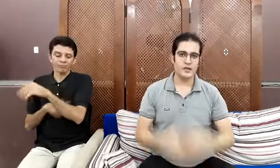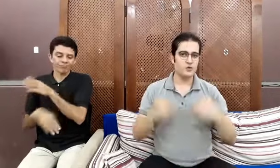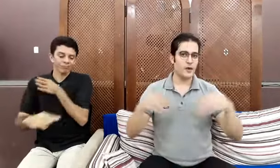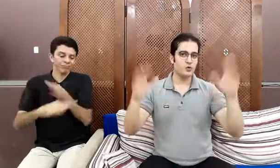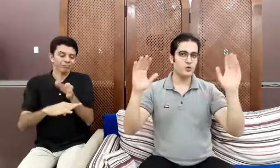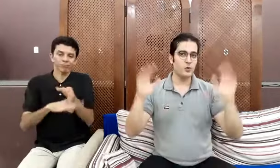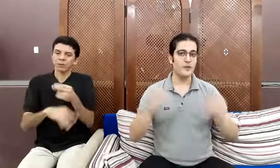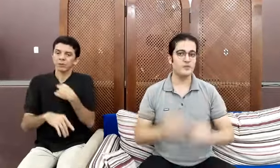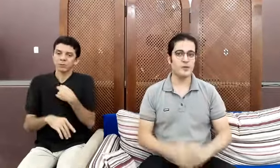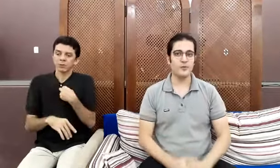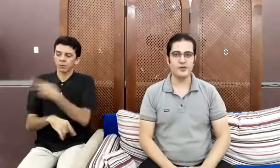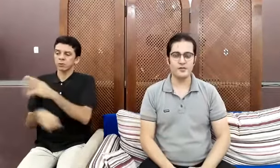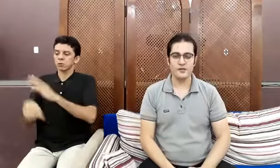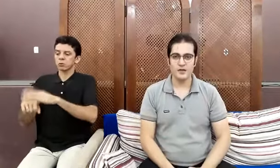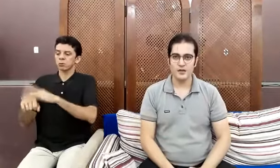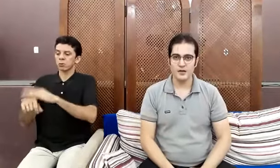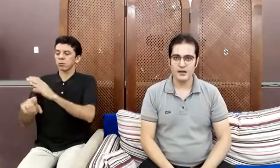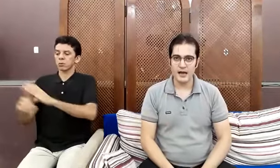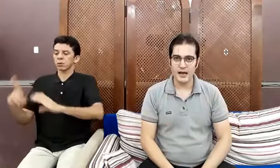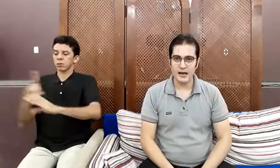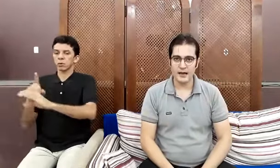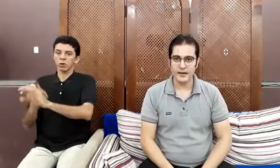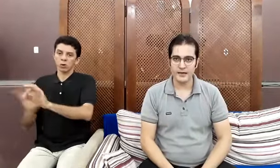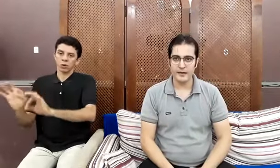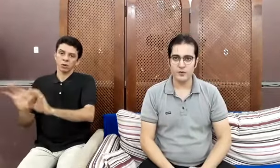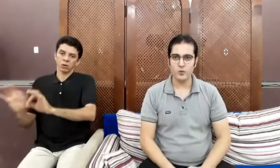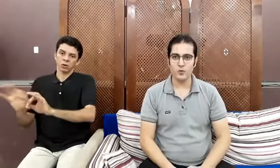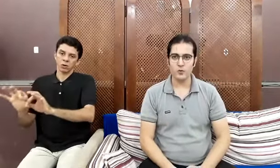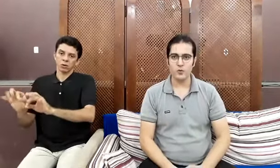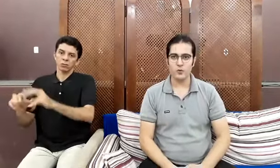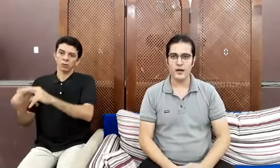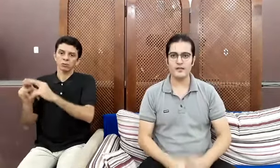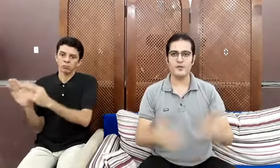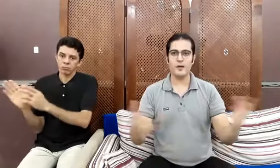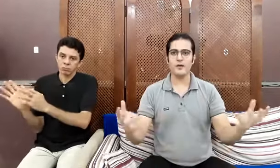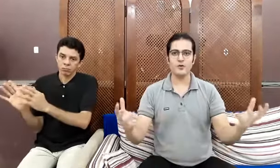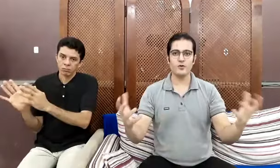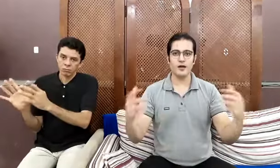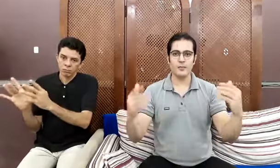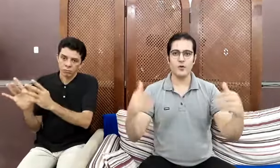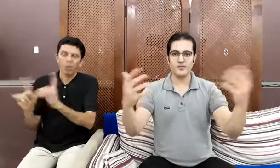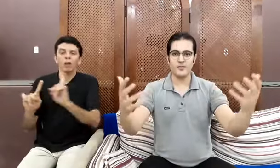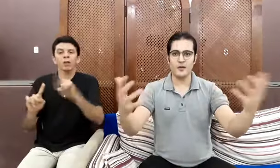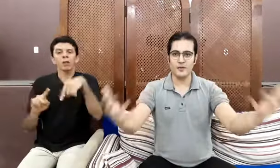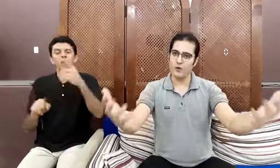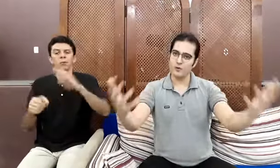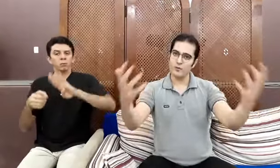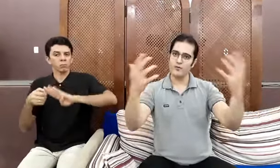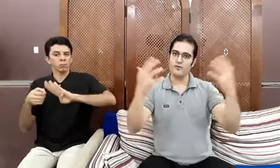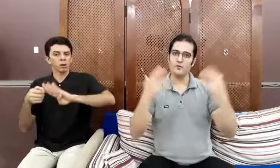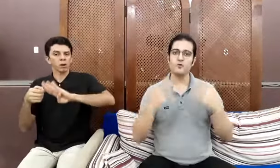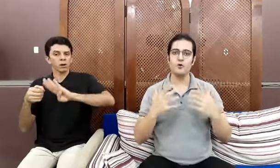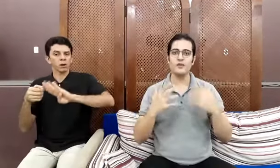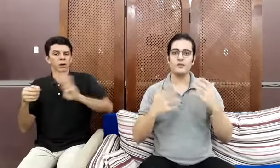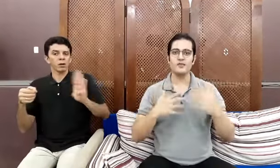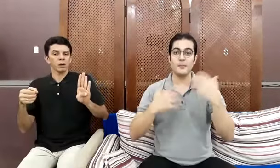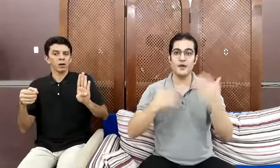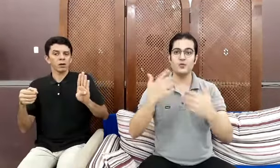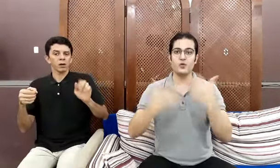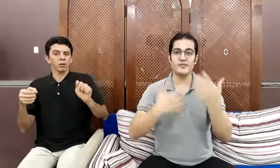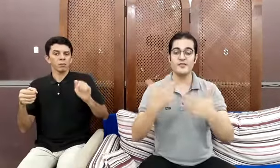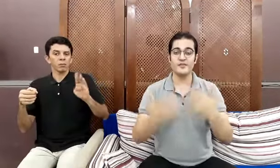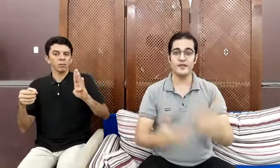E isso perdurou mesmo depois que o cativeiro babilônico, acabou o cativeiro babilônico, o povo voltou, mesmo assim